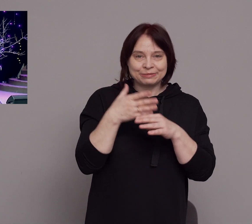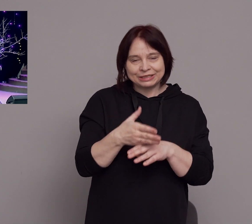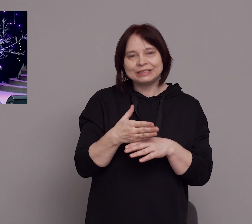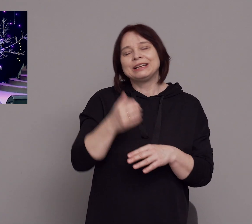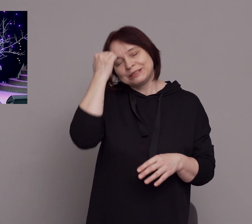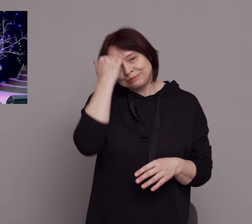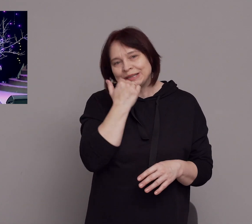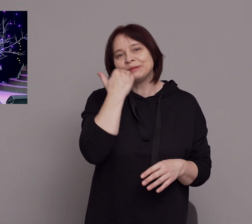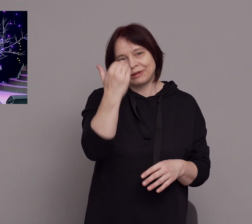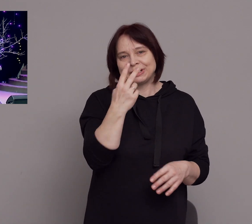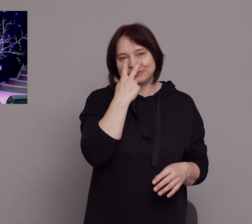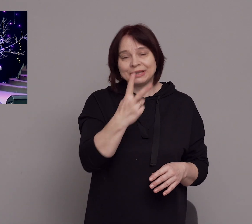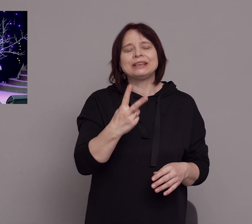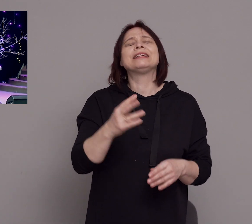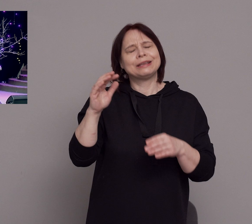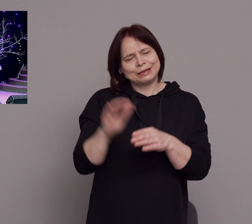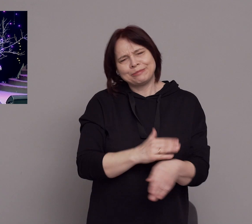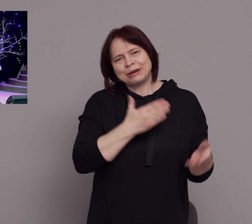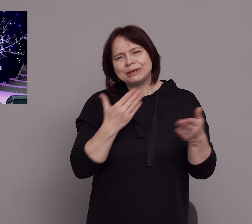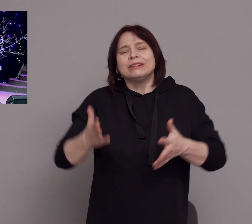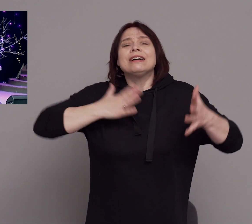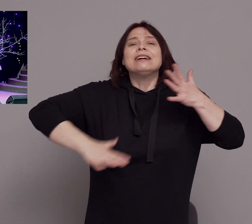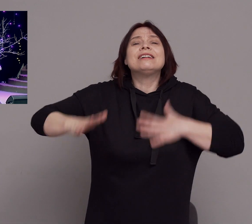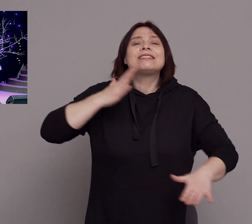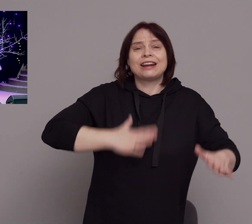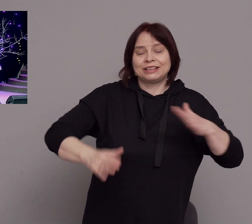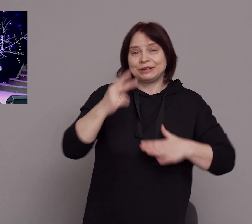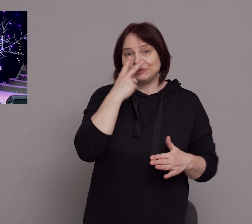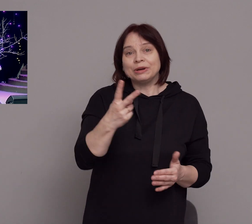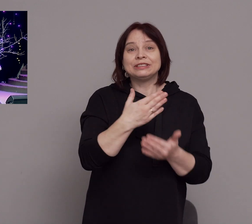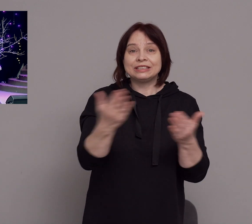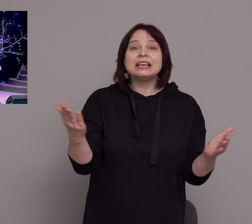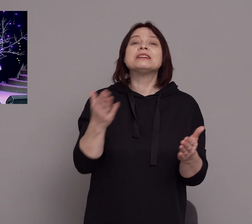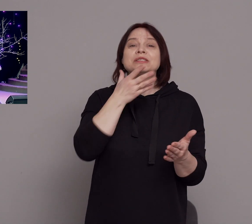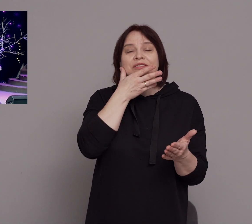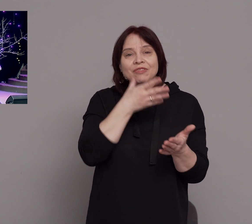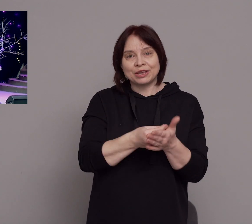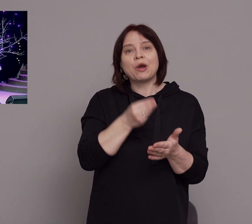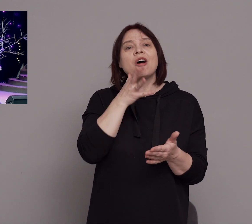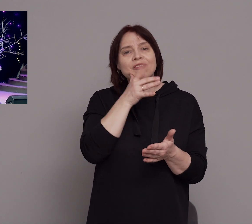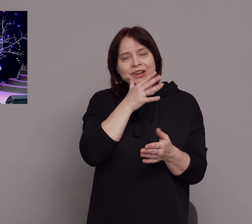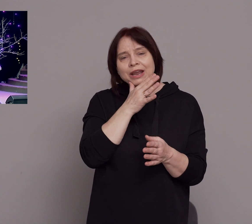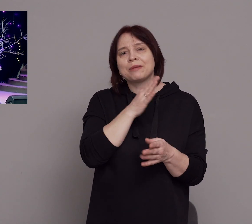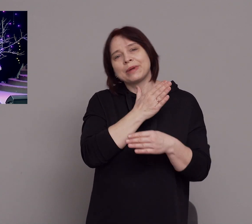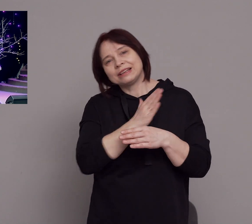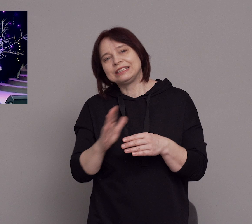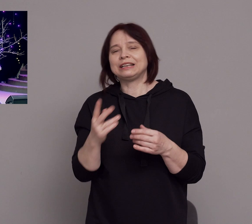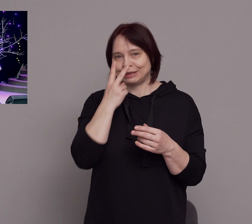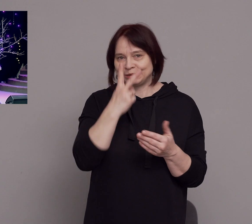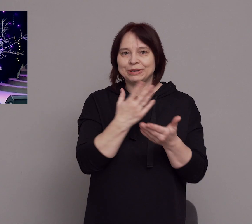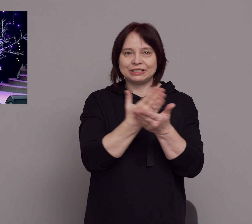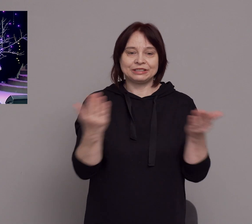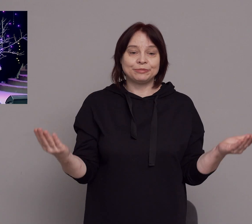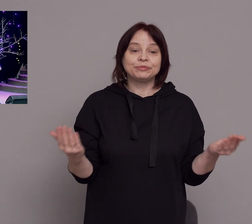Добро пожаловать. Мы рады, что вы здесь. Спасибо, что уделили свое время и пришли сегодня к нам. И в нашей